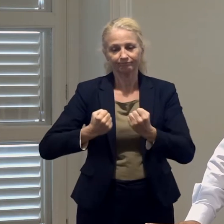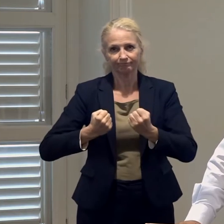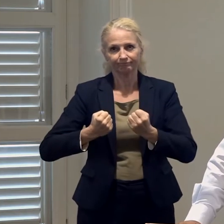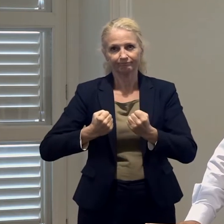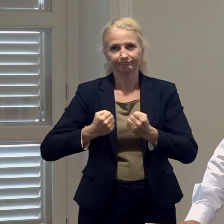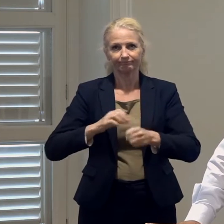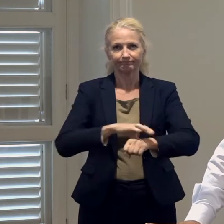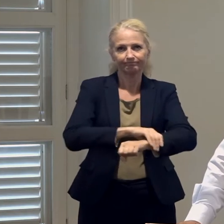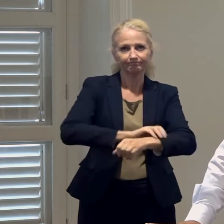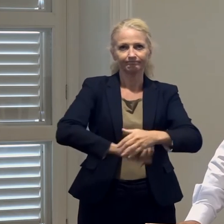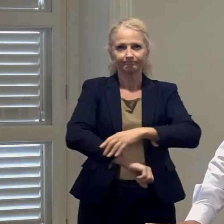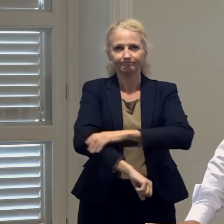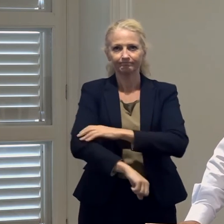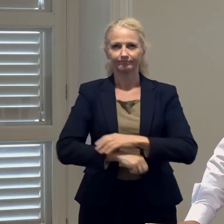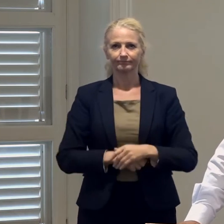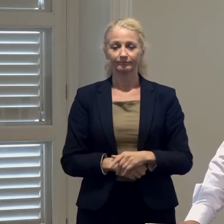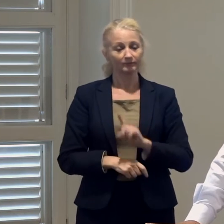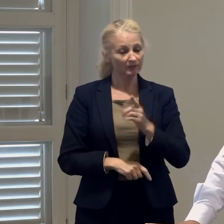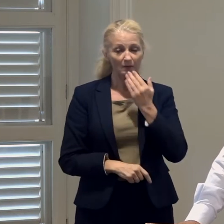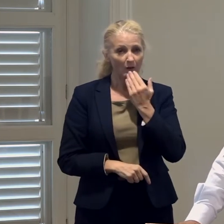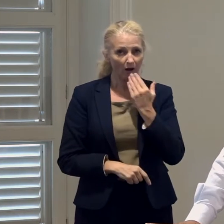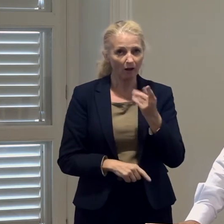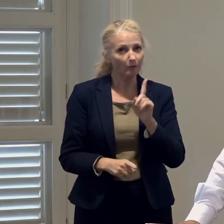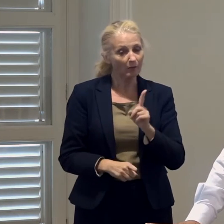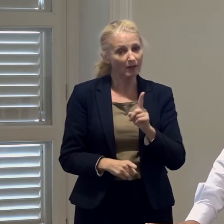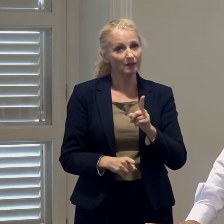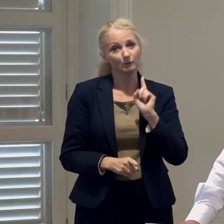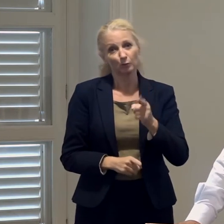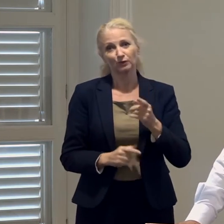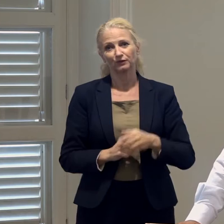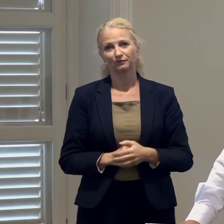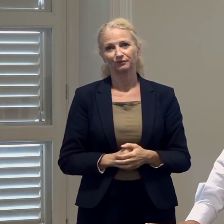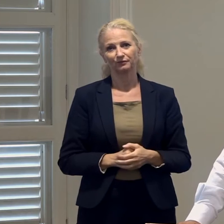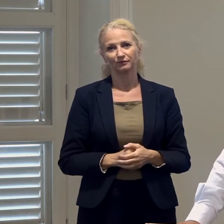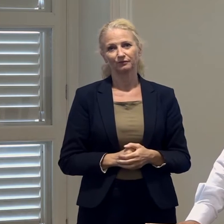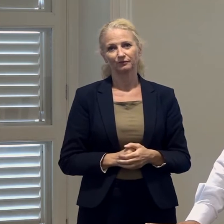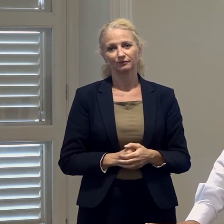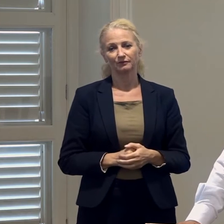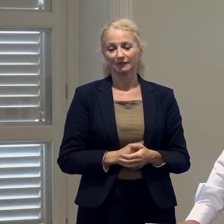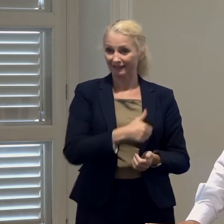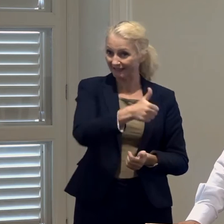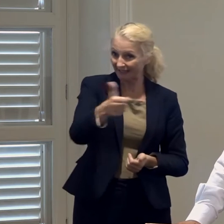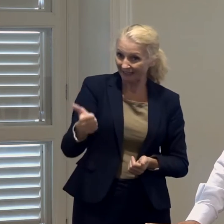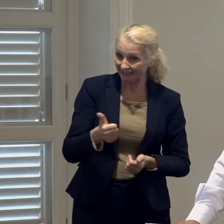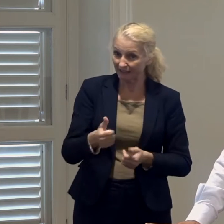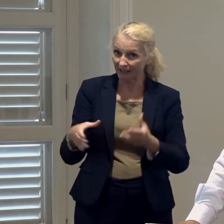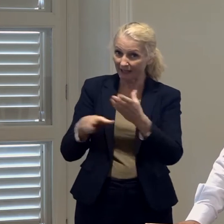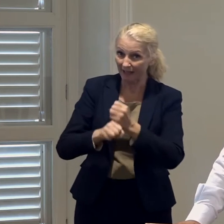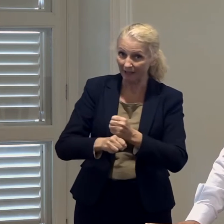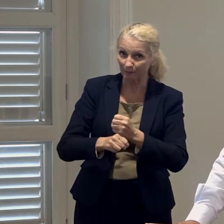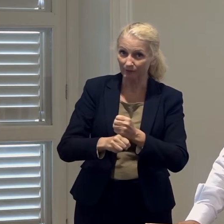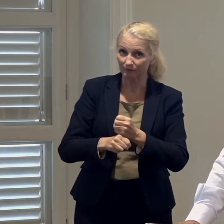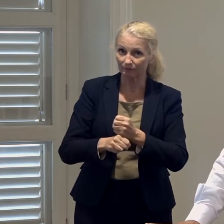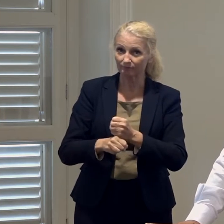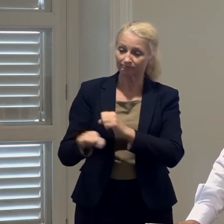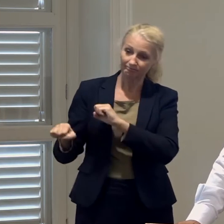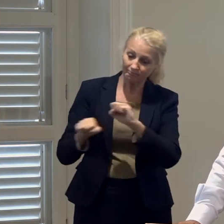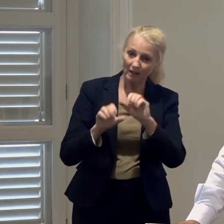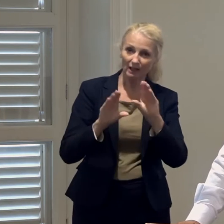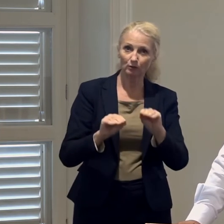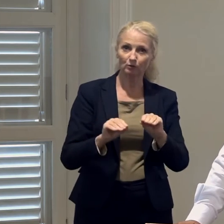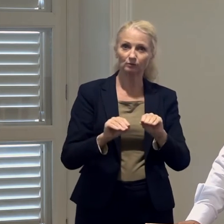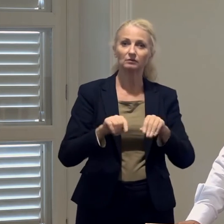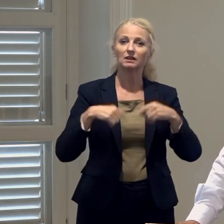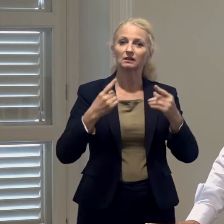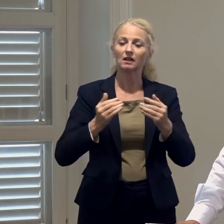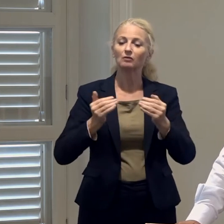gemakkelijk, maar het is noodzakelijk. En als iedereen offers brengt en een steentje bijdraagt, kunnen we na verloop